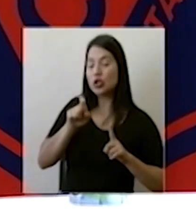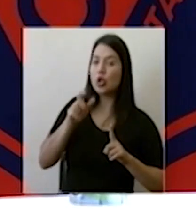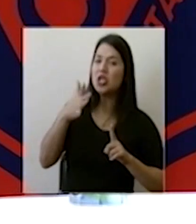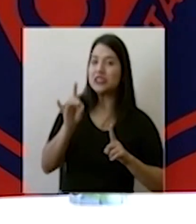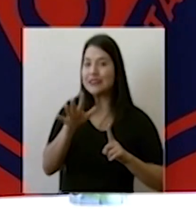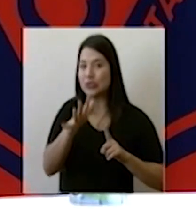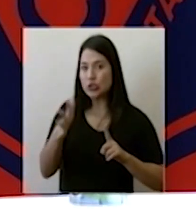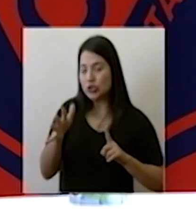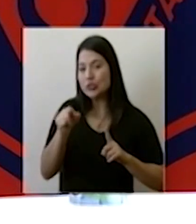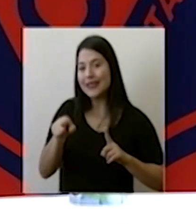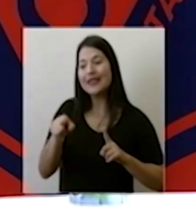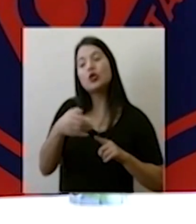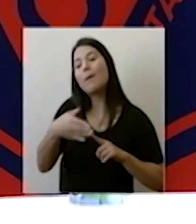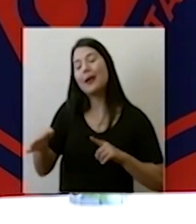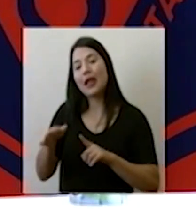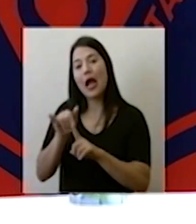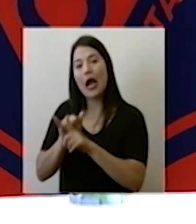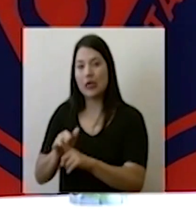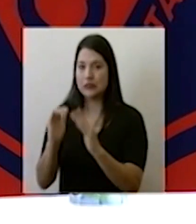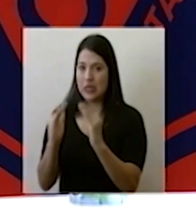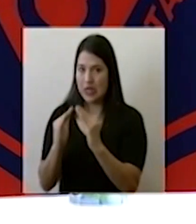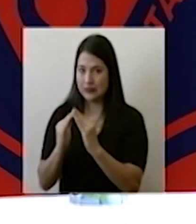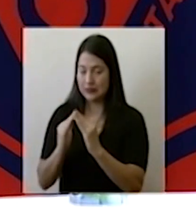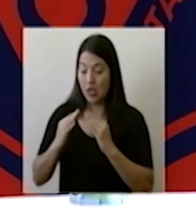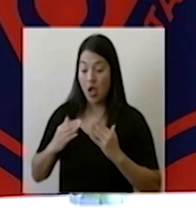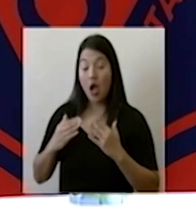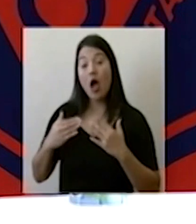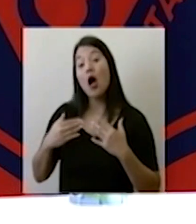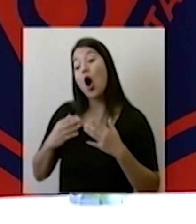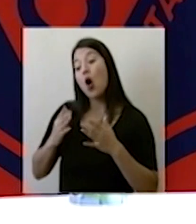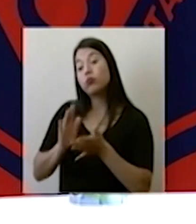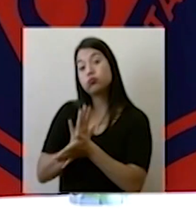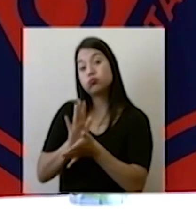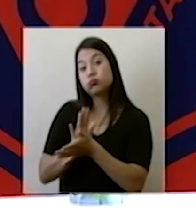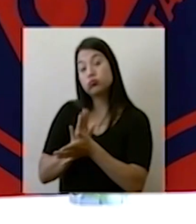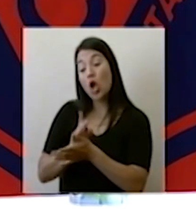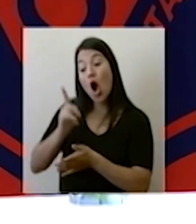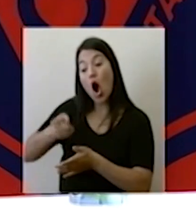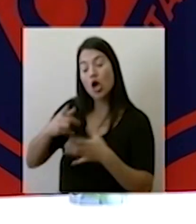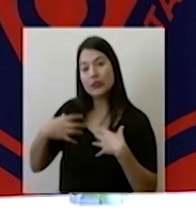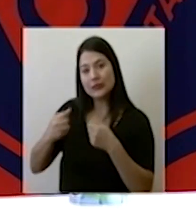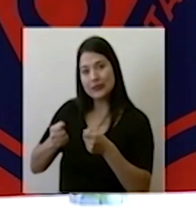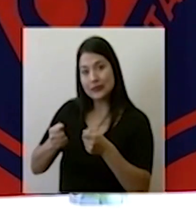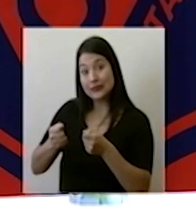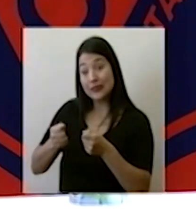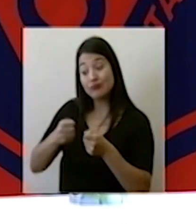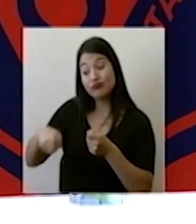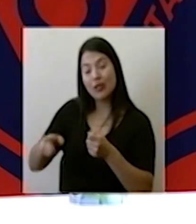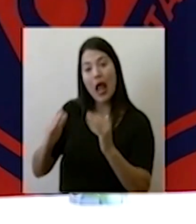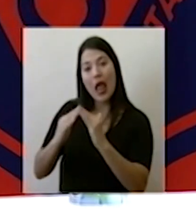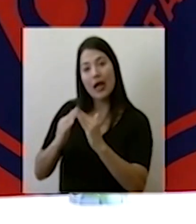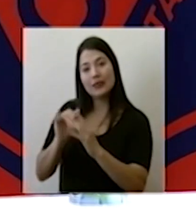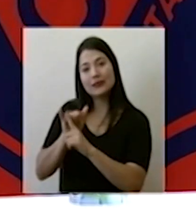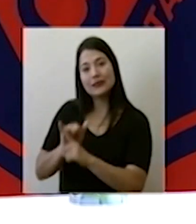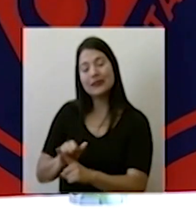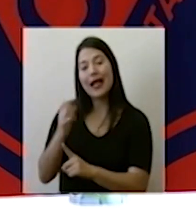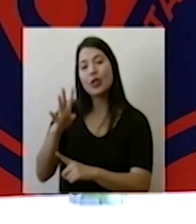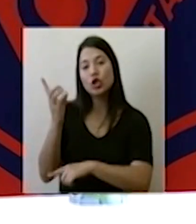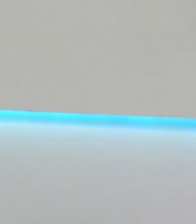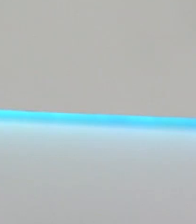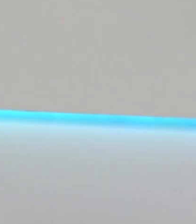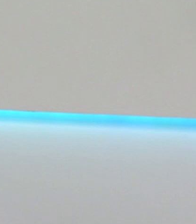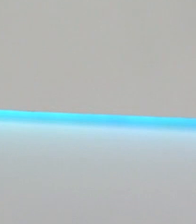realizaron un examen físico. Los 110 pasajeros restantes fueron remitidos con una orden sanitaria de cuarentena por 14 días en sus